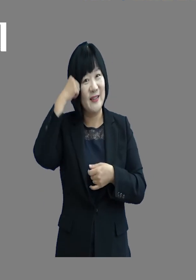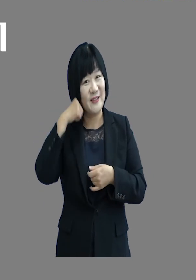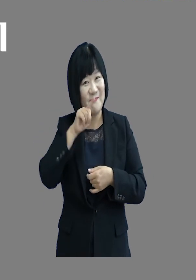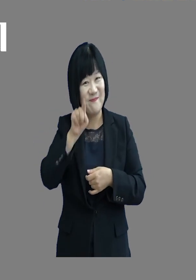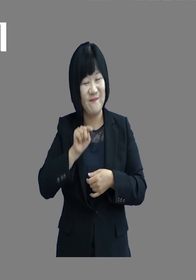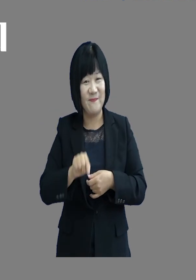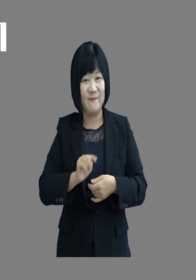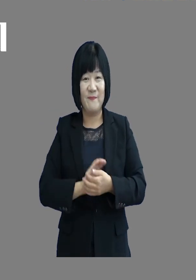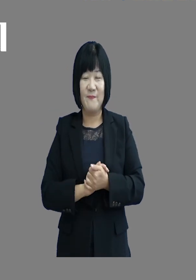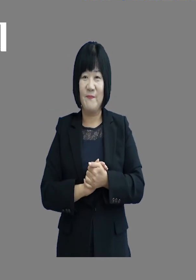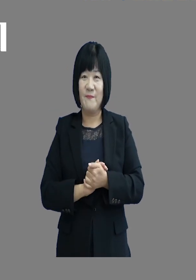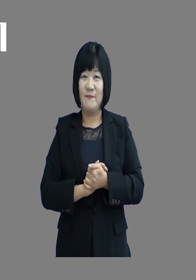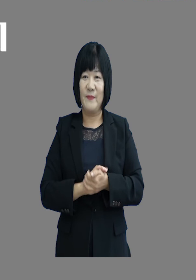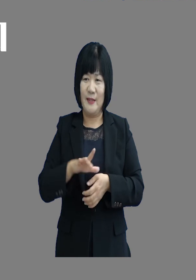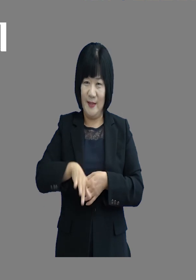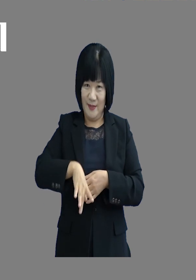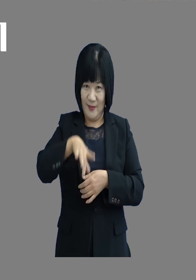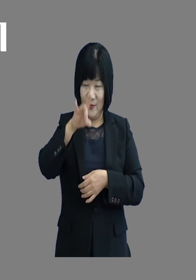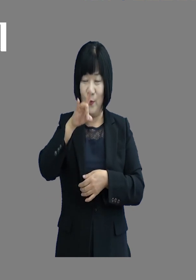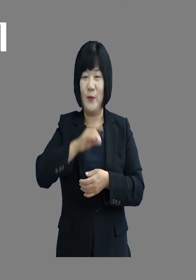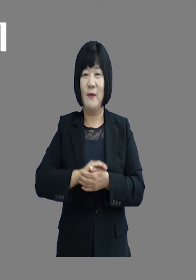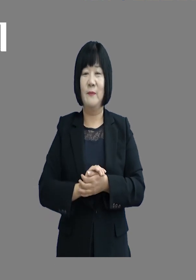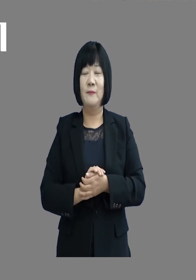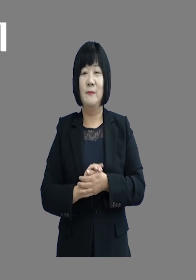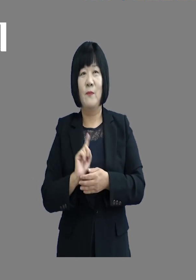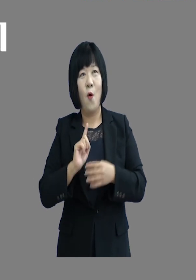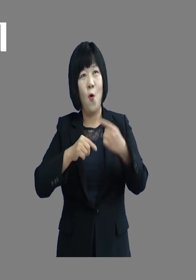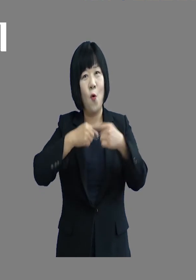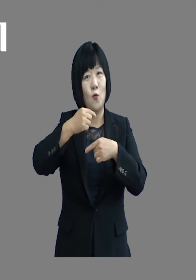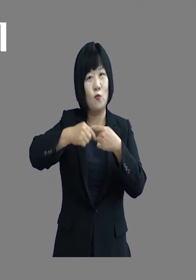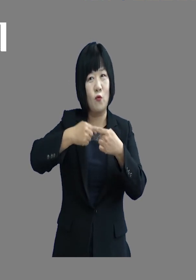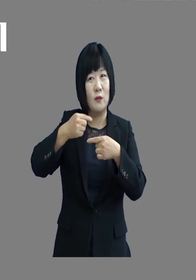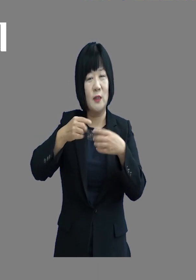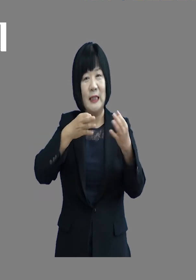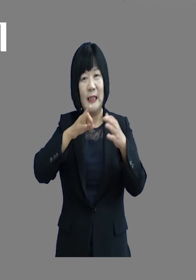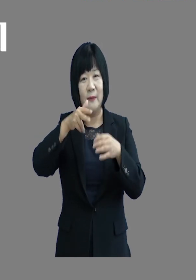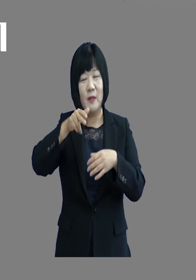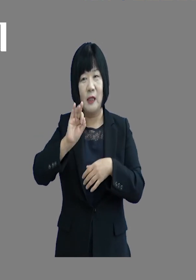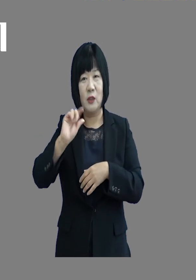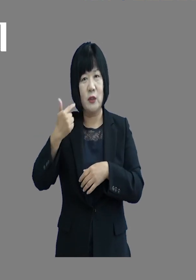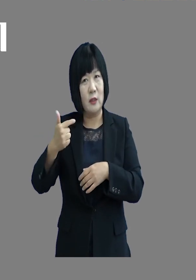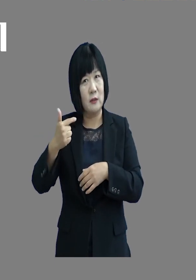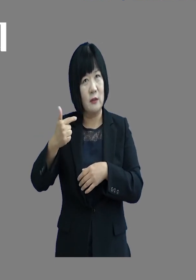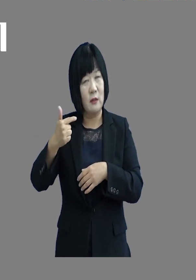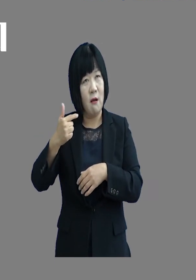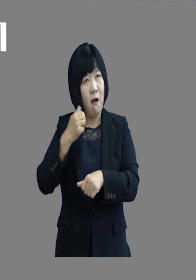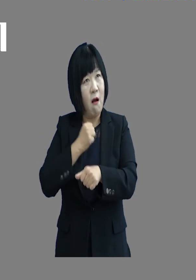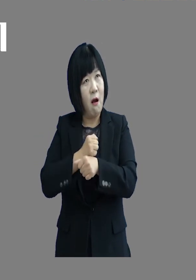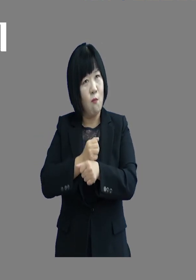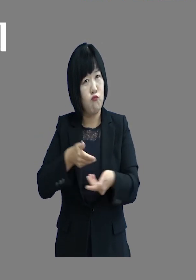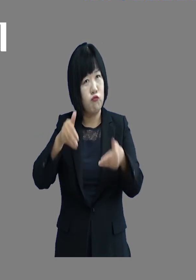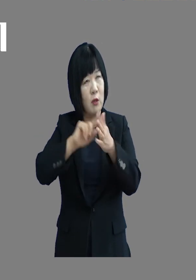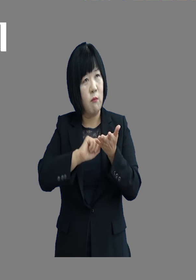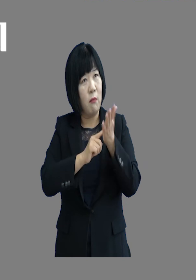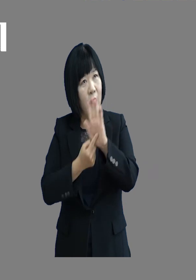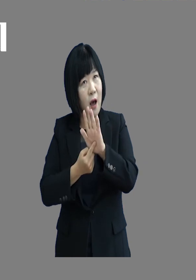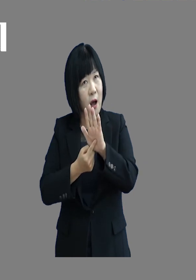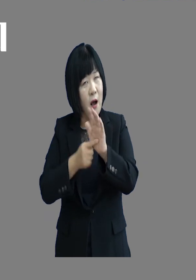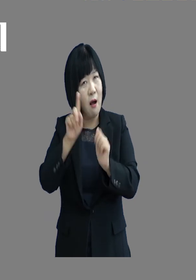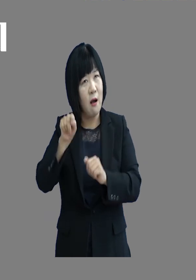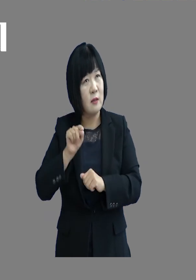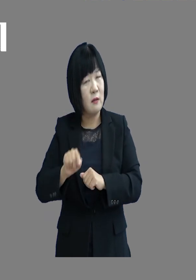느낌이었을까요? 네, 처음에는 이 수어 래퍼 김지연 씨의 무대가 한다고 했을 때 과연 이